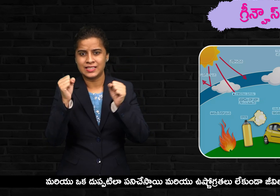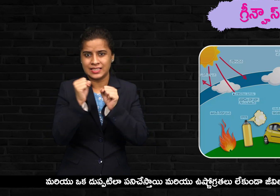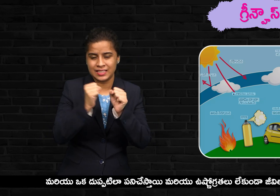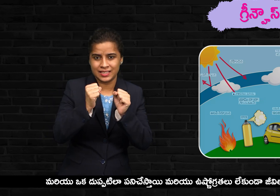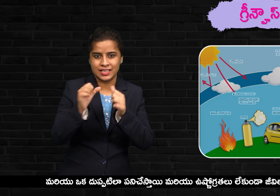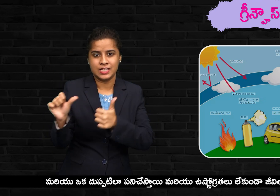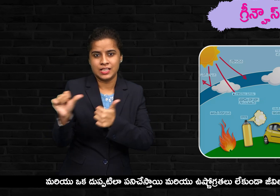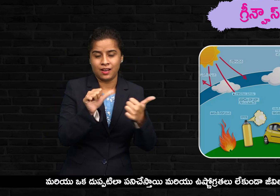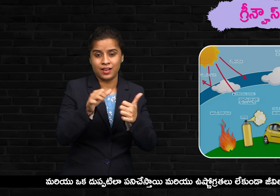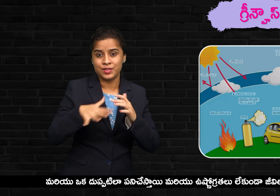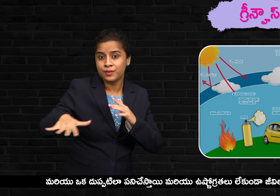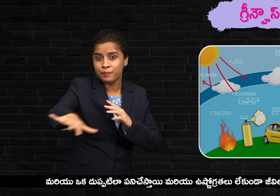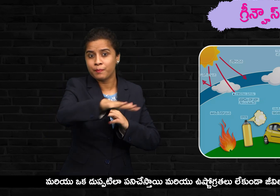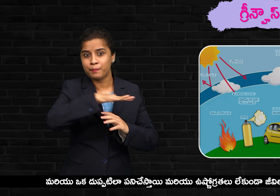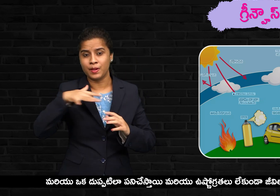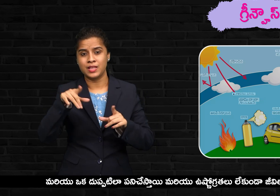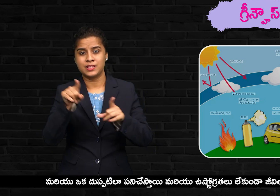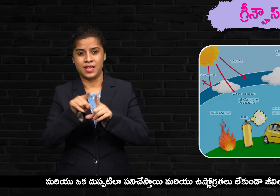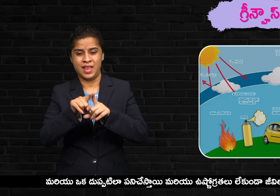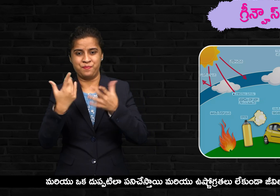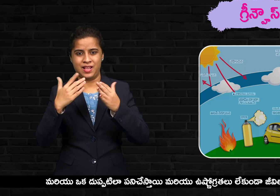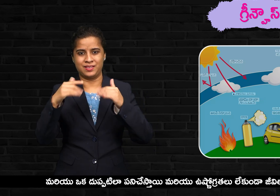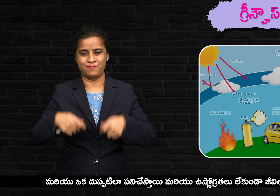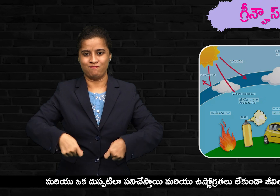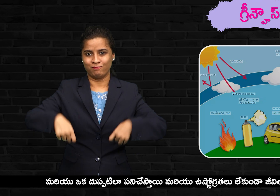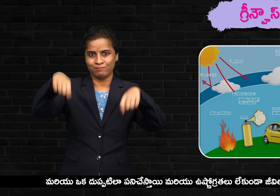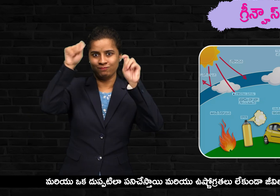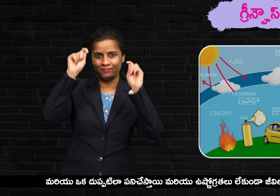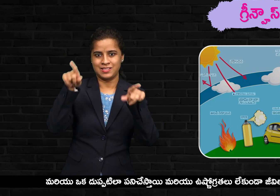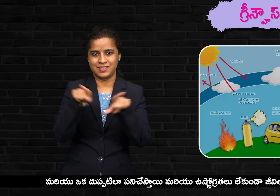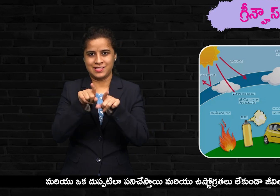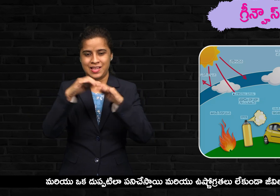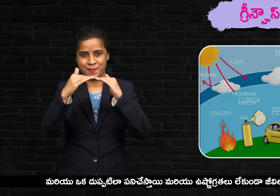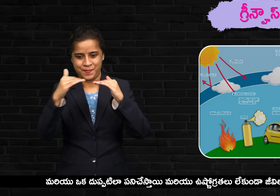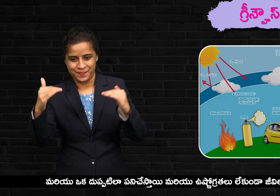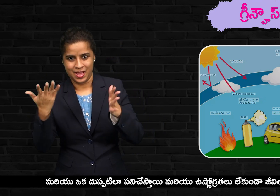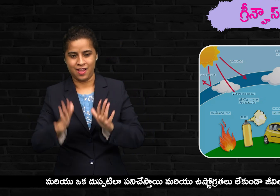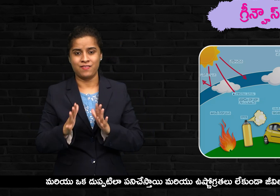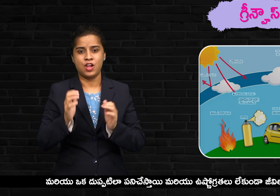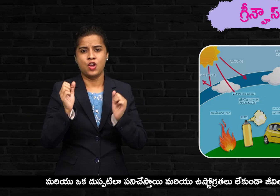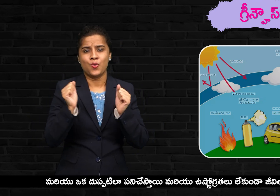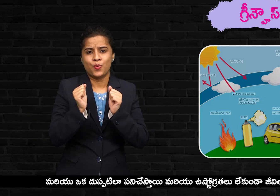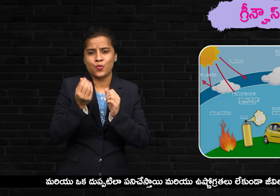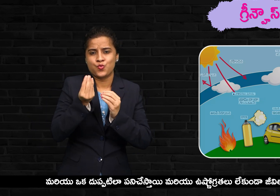మరియు ఒక దుప్పటిలా పనిచేస్తాయి మరియు ఉష్ణోగ్రతలు లేకుండా జీవితాన్ని సాధ్యం చేస్తాయి.